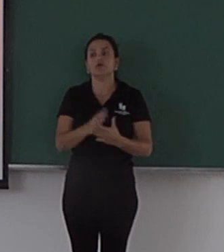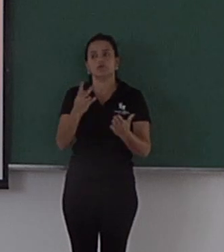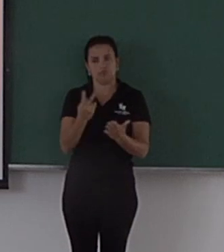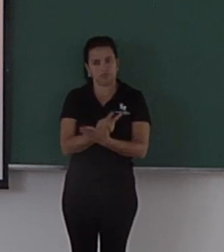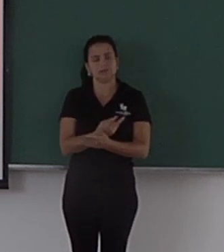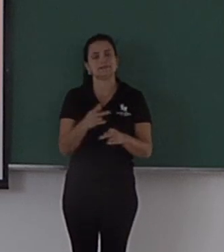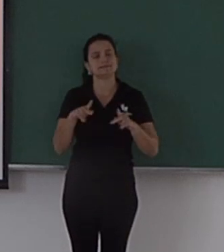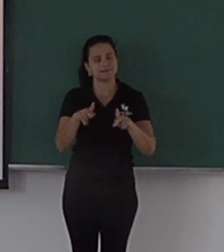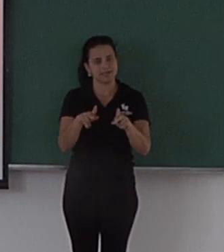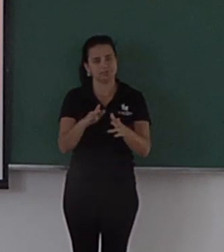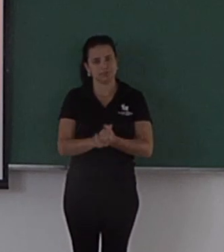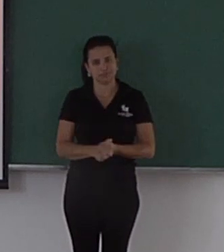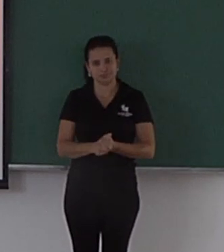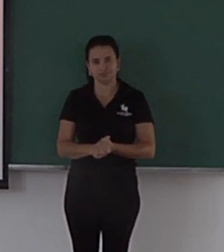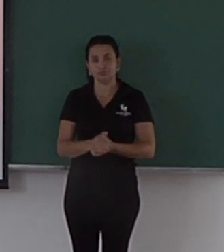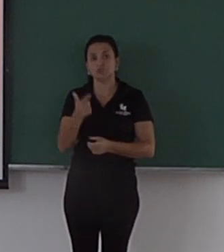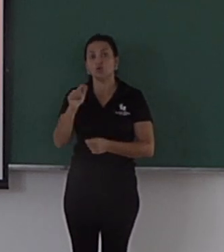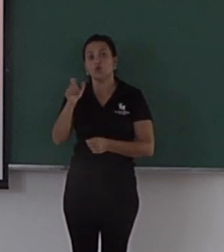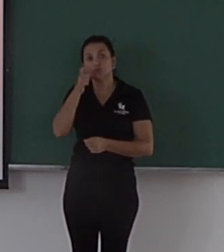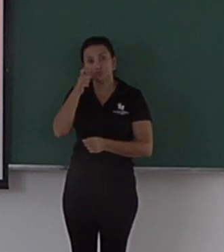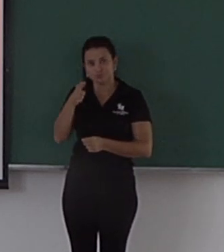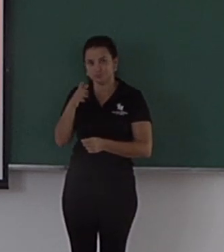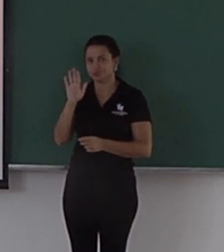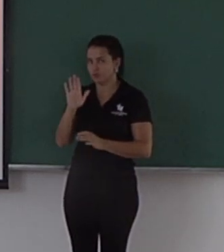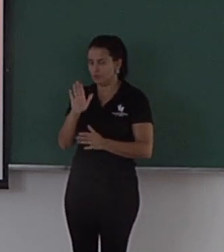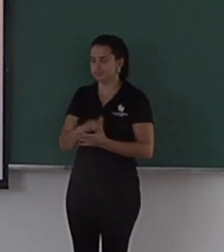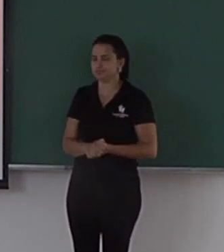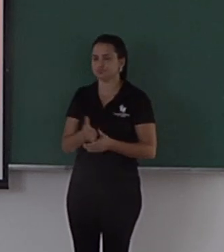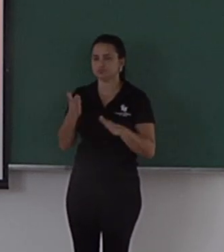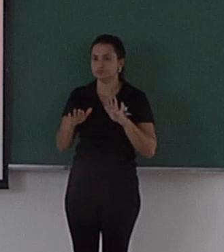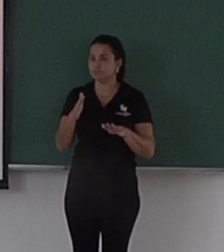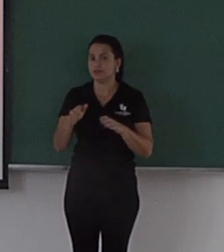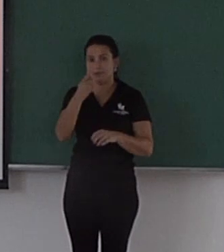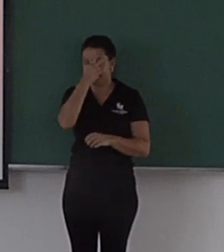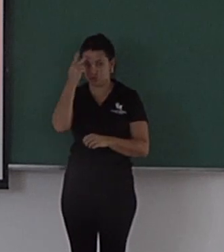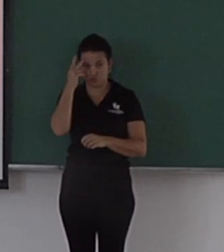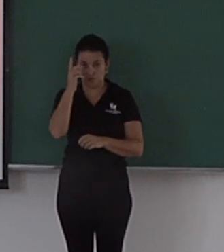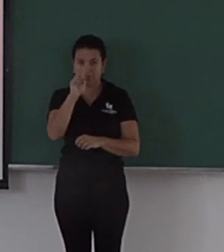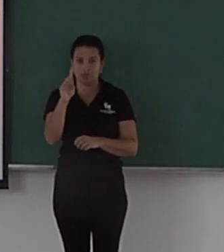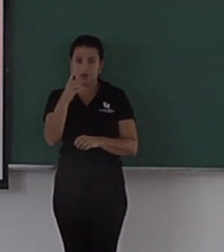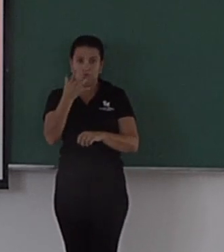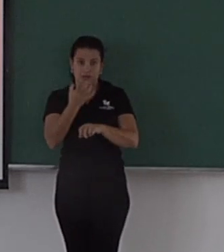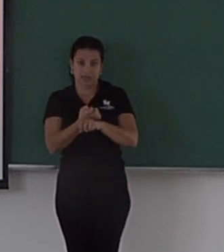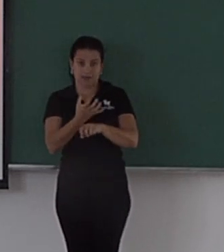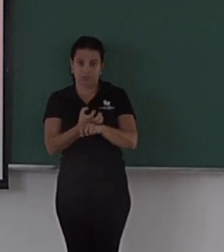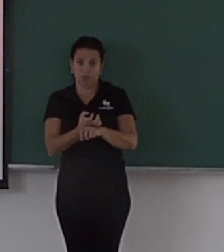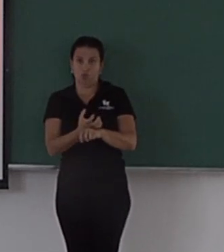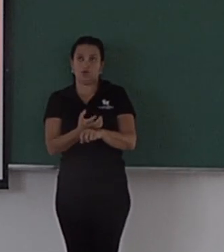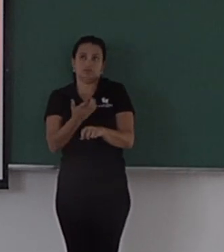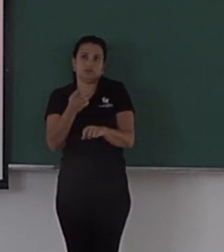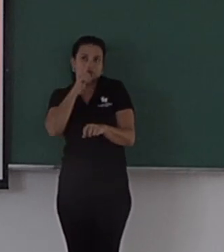acontece frequentemente. Outra coisa interessante é que, às vezes, o indivíduo não queimou com uma agressividade tão grande. Às